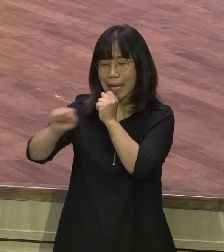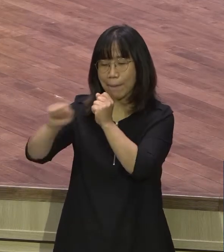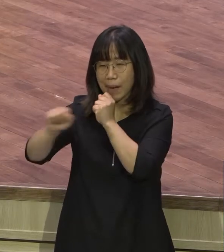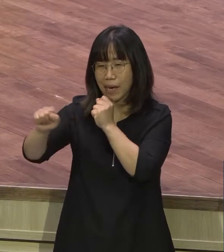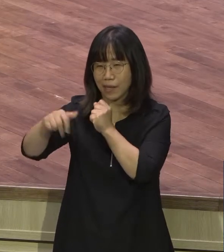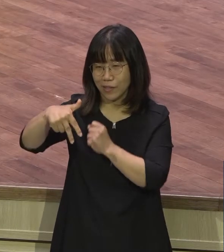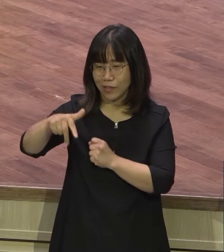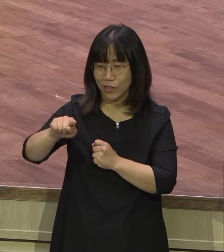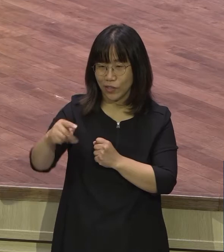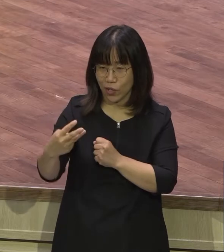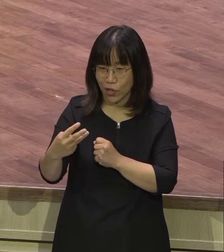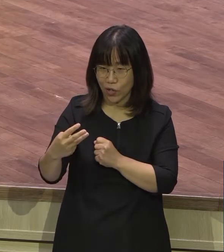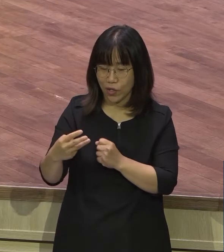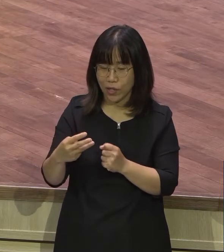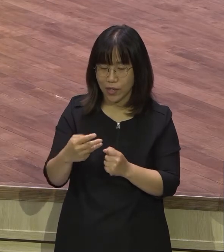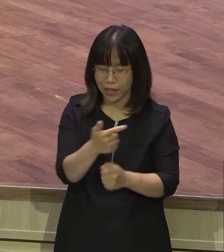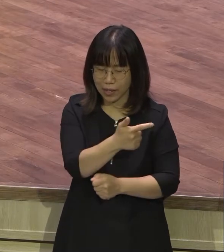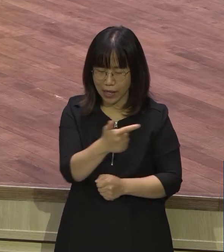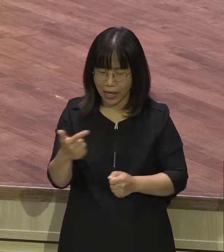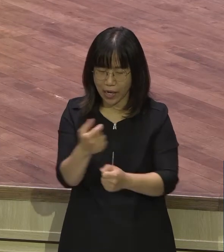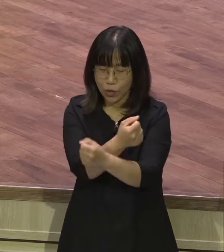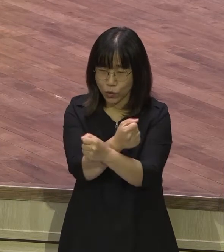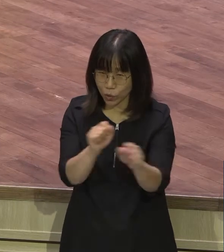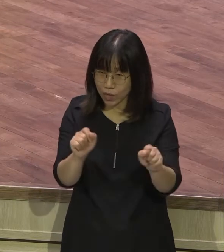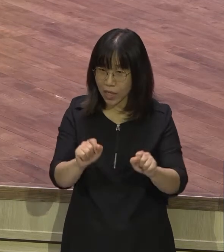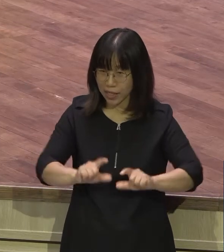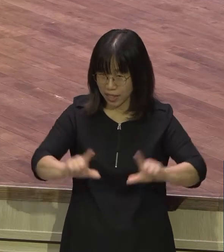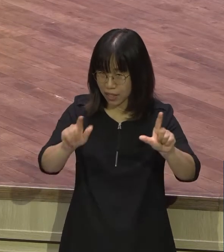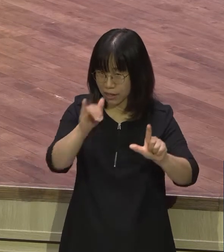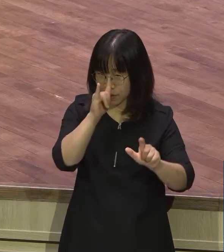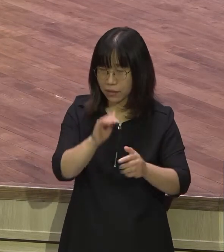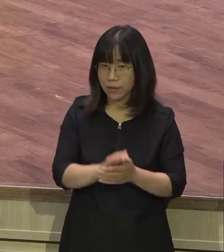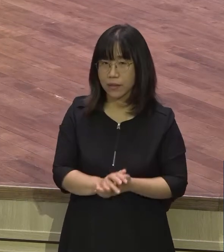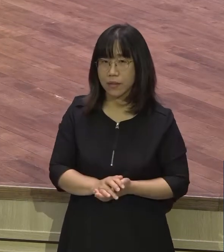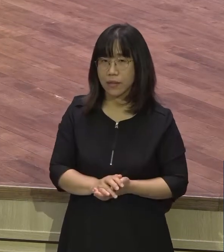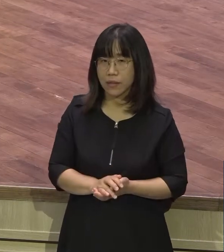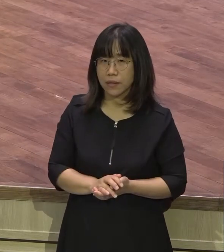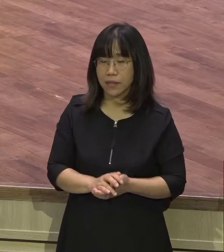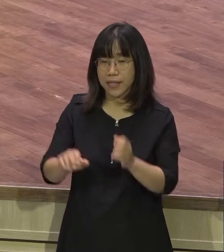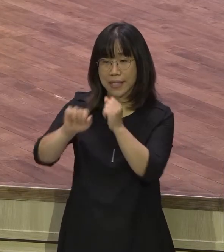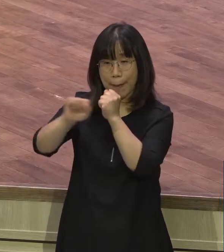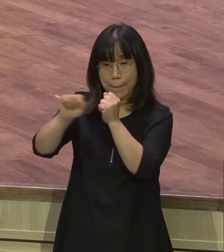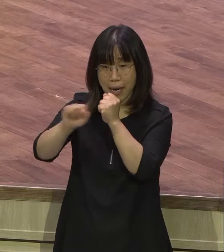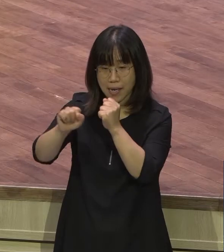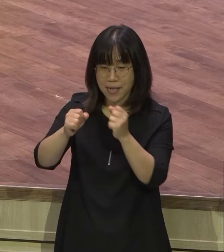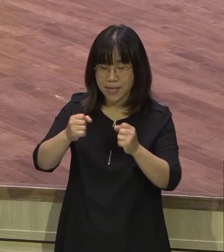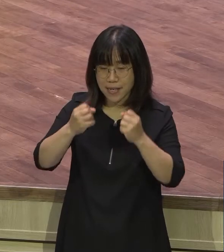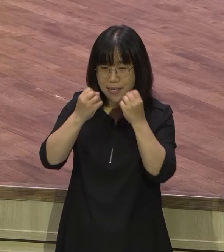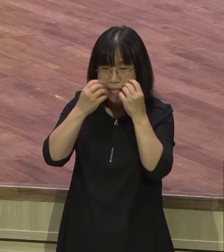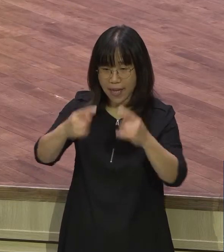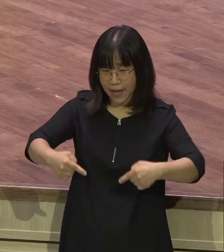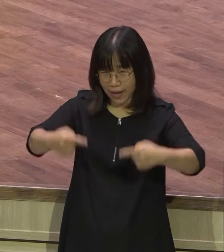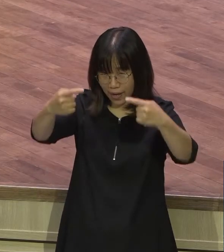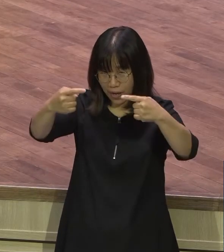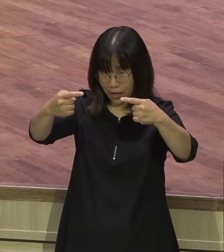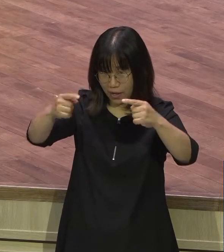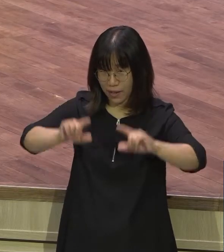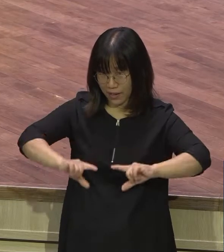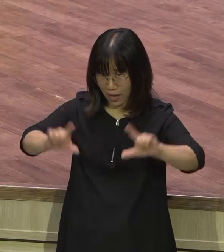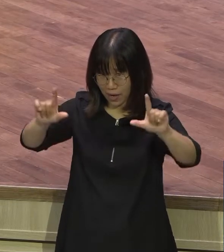속제일이 있습니다 나팔절은 새해 절기를 나타냅니다 유대력에서